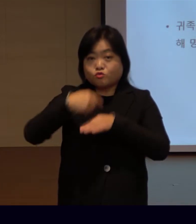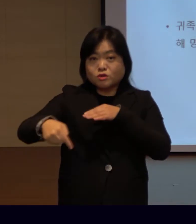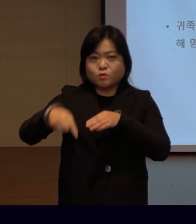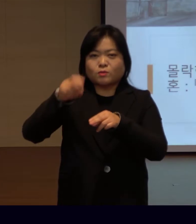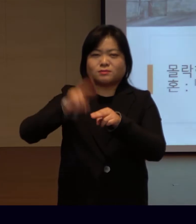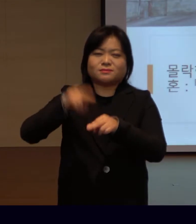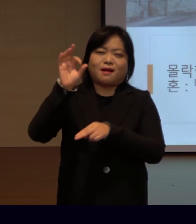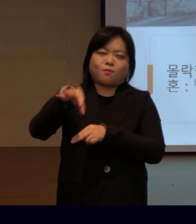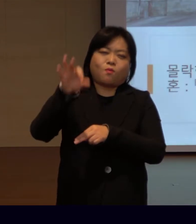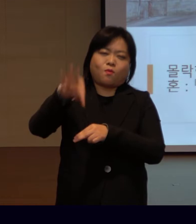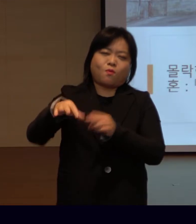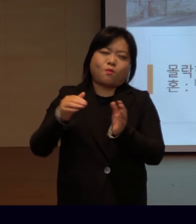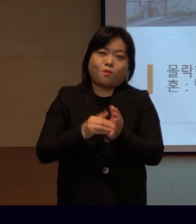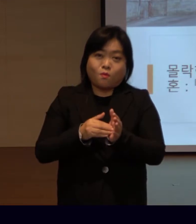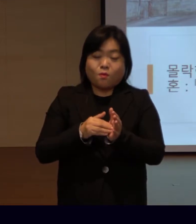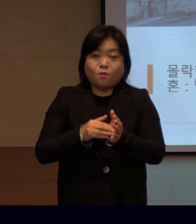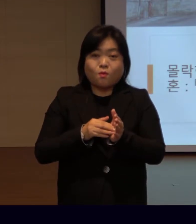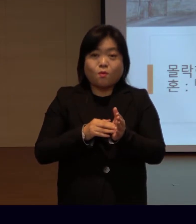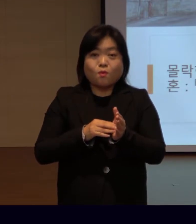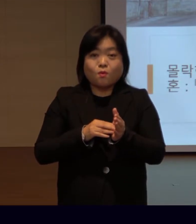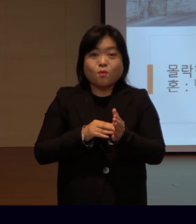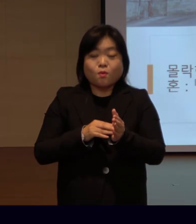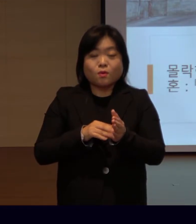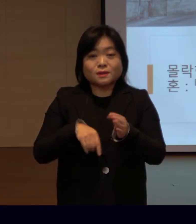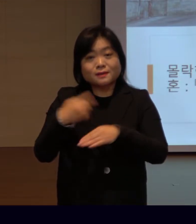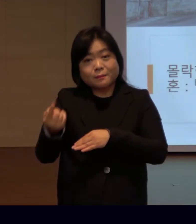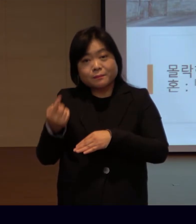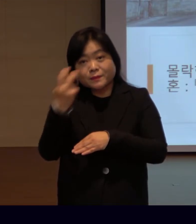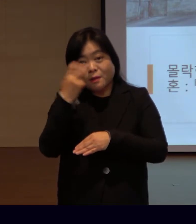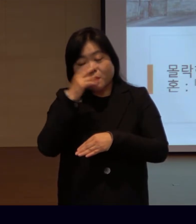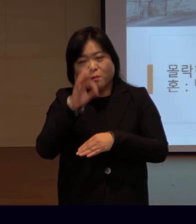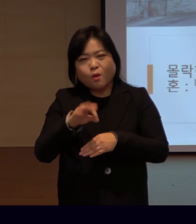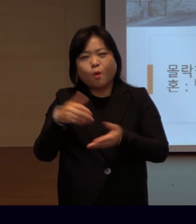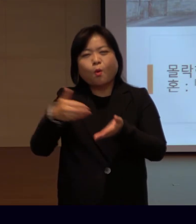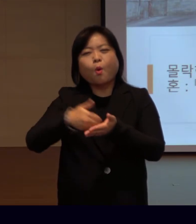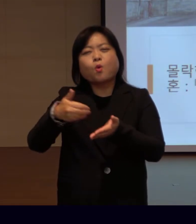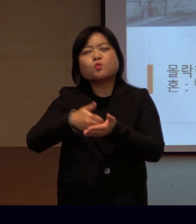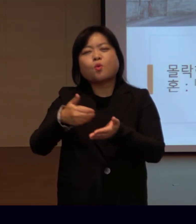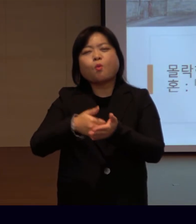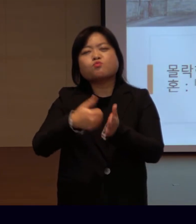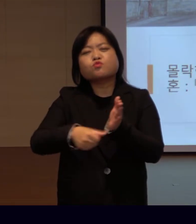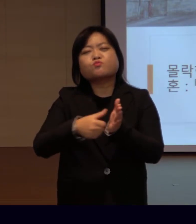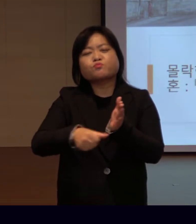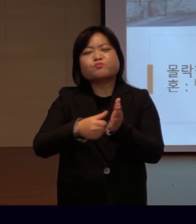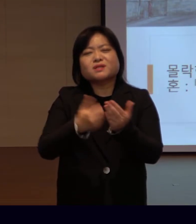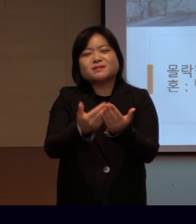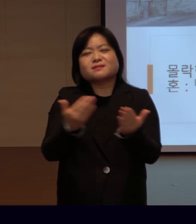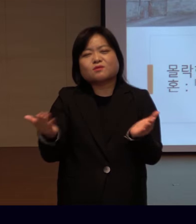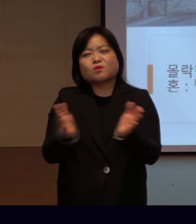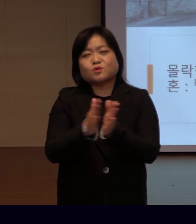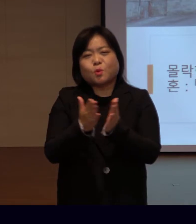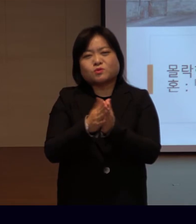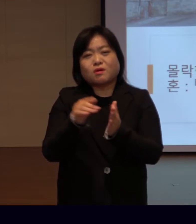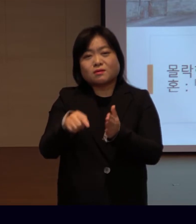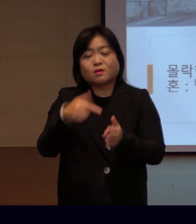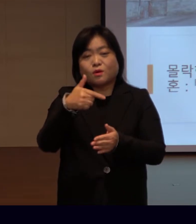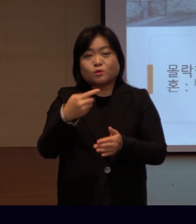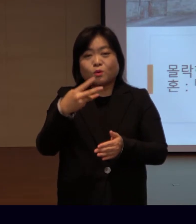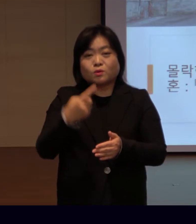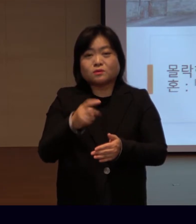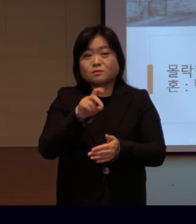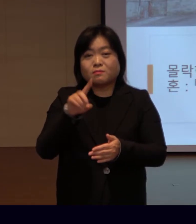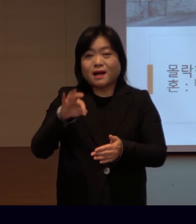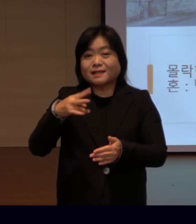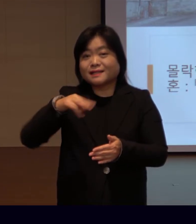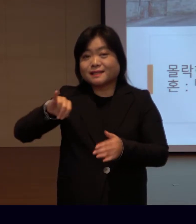사고 그것이 다음에 제가 간단하게 살펴볼 골동품 진열실이라는 소설입니다. 이거는 노르멍디에 있는 제가 이번